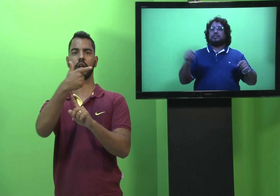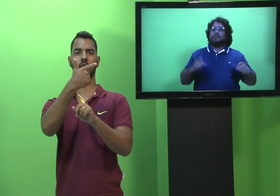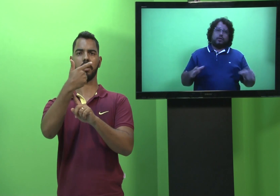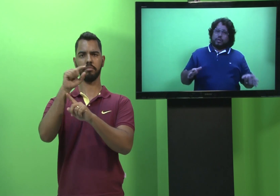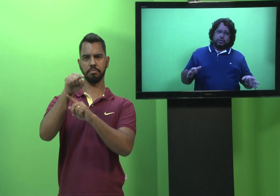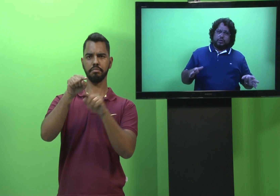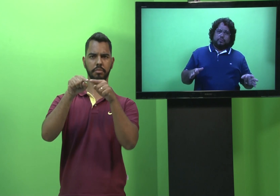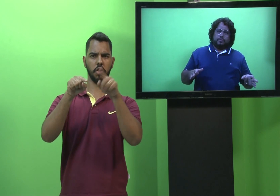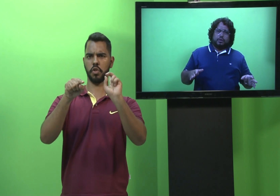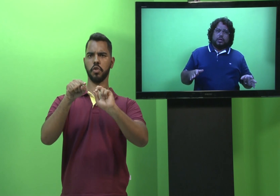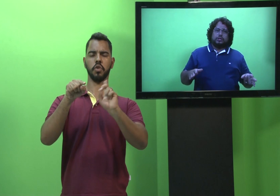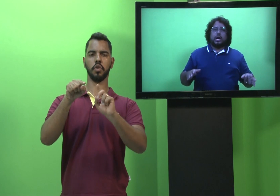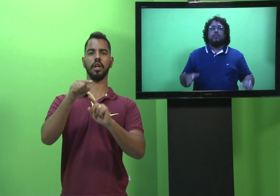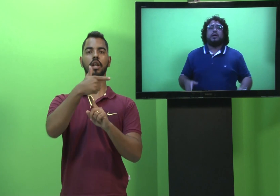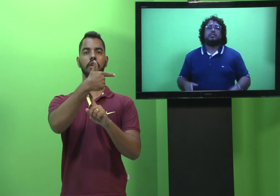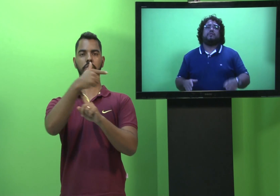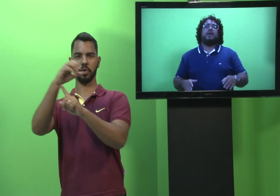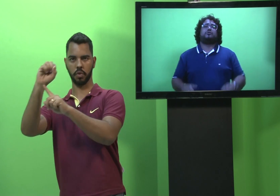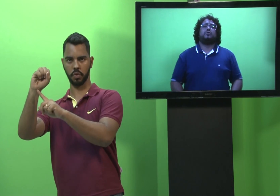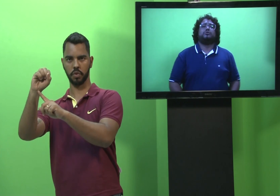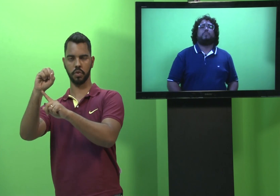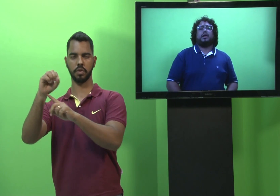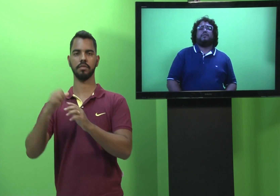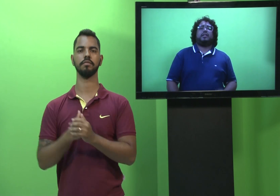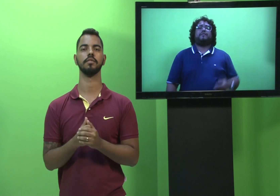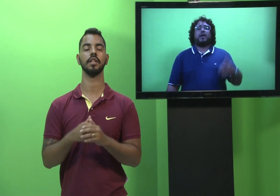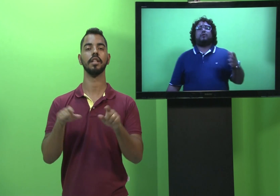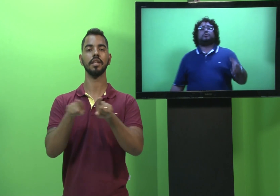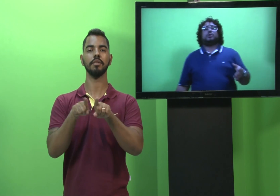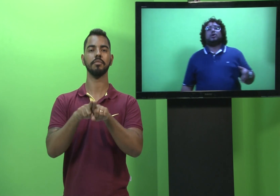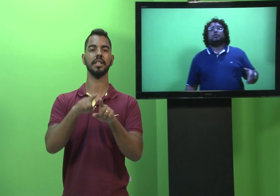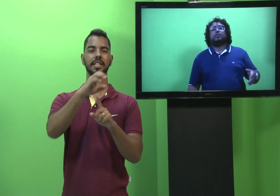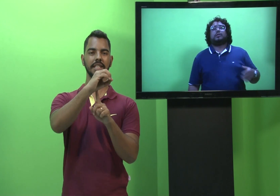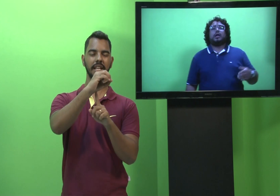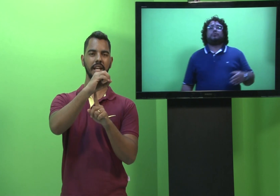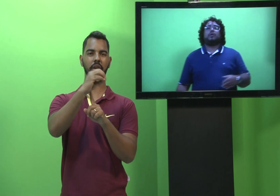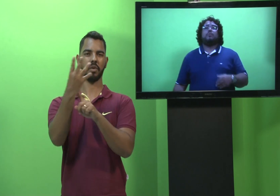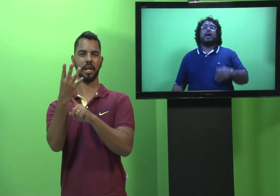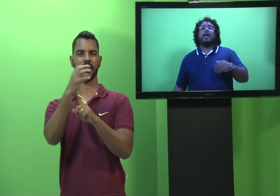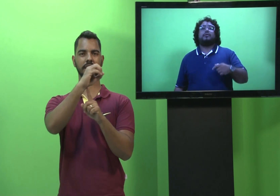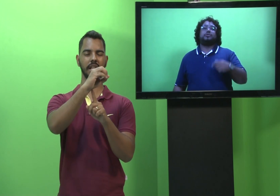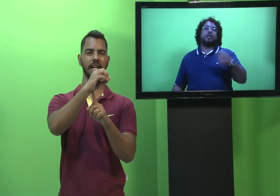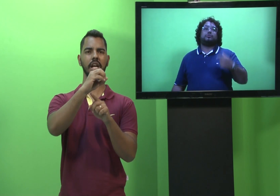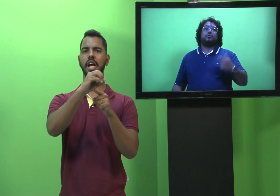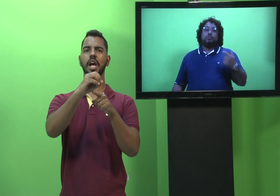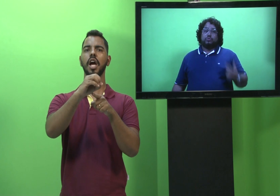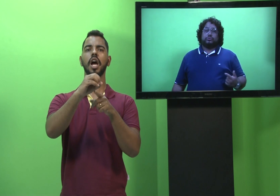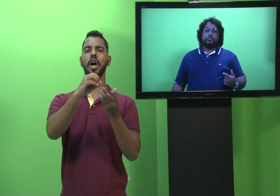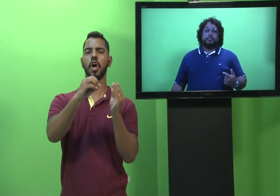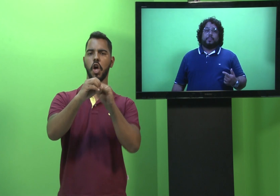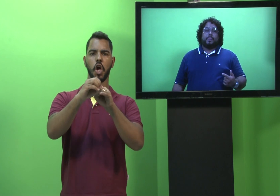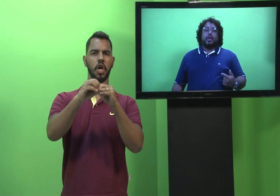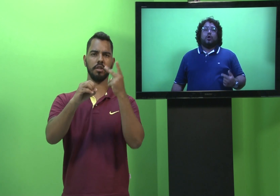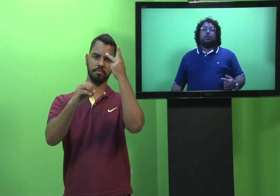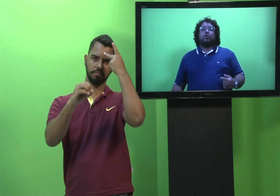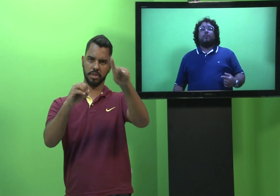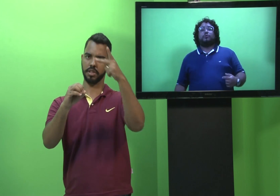datas é facultativo. Geralmente se faz uso para evitar fraudes. No entanto, nenhuma regra direciona o uso. O nome